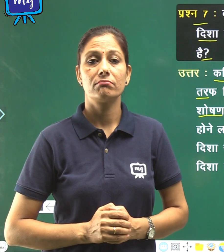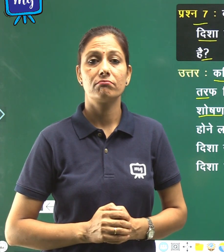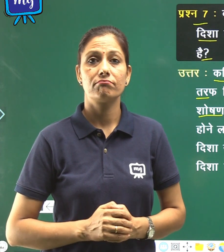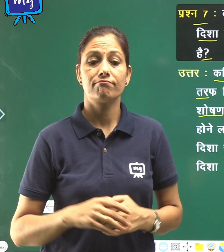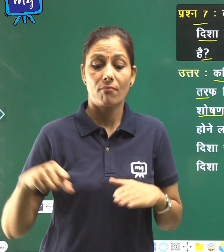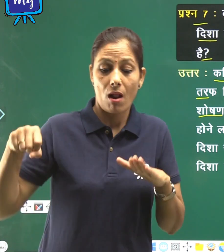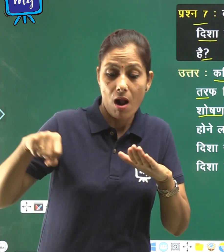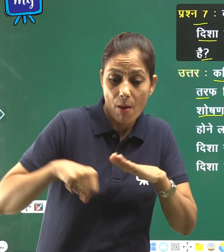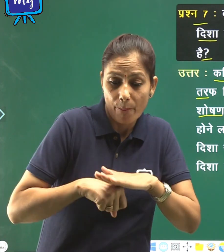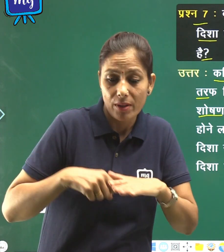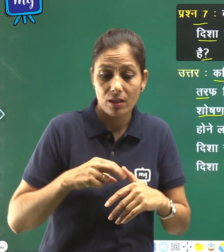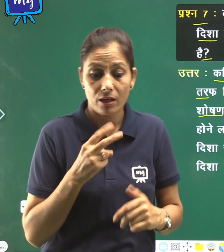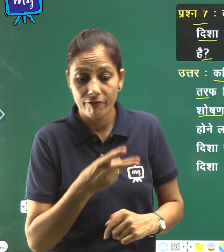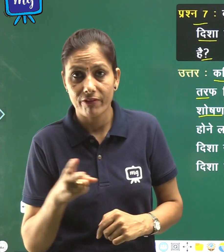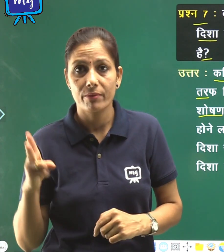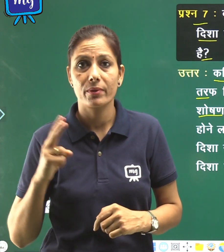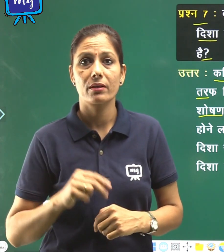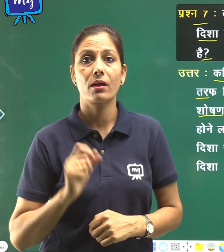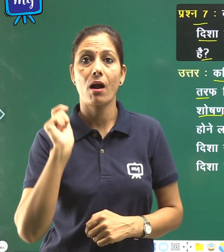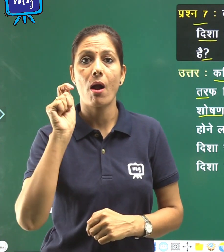आपराधिक कार्य